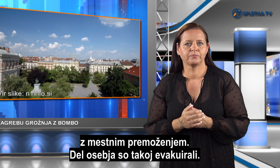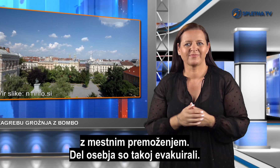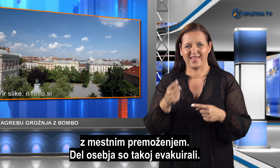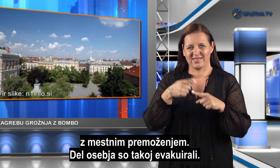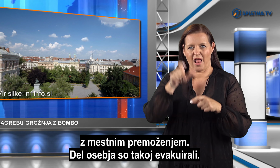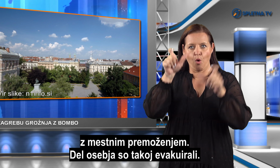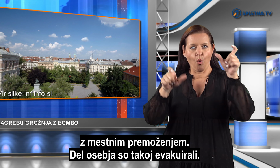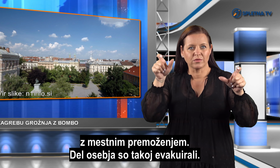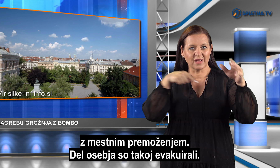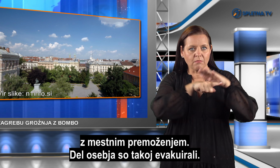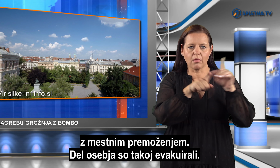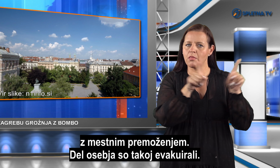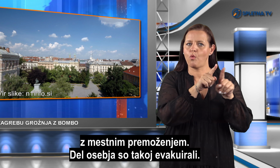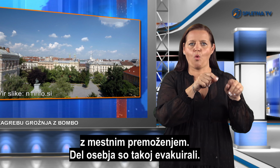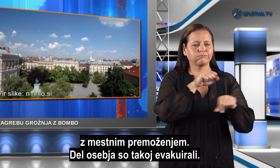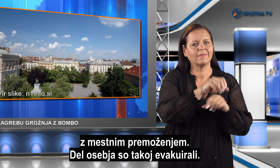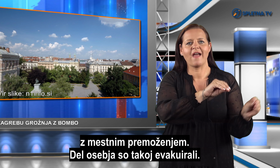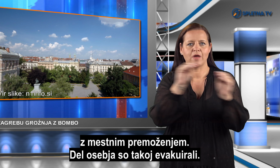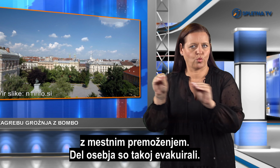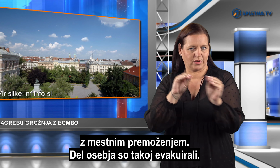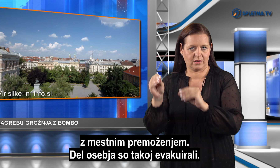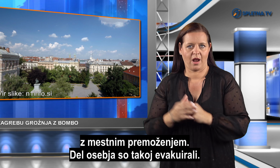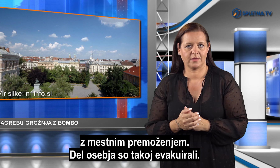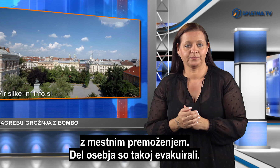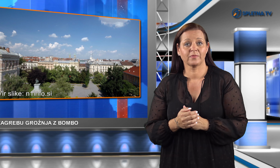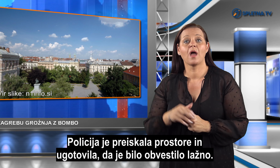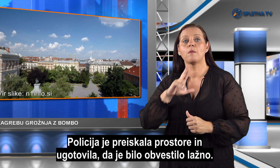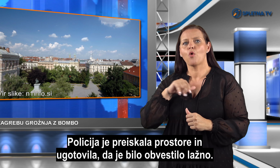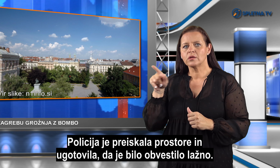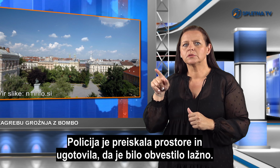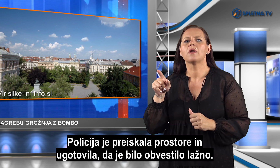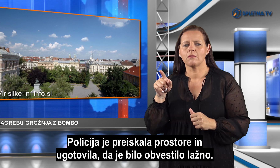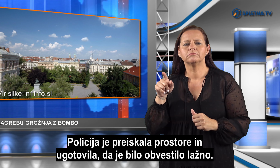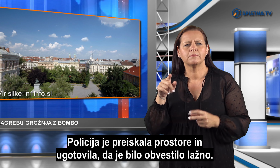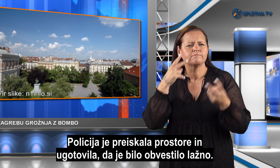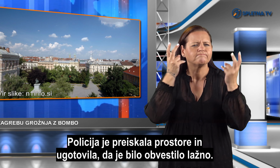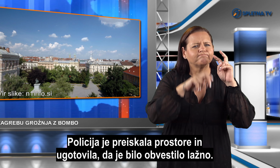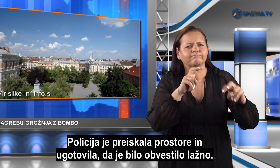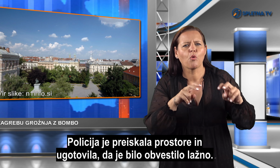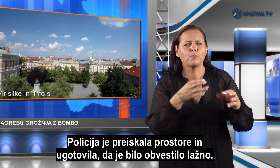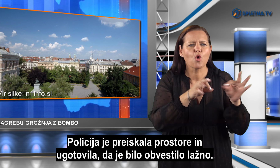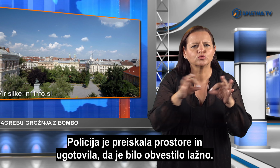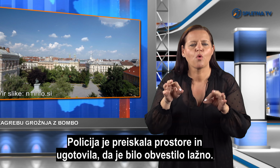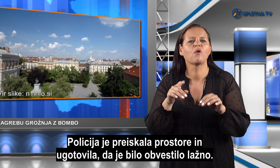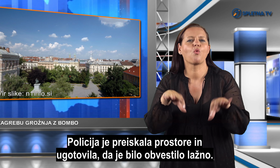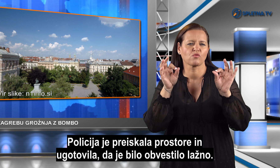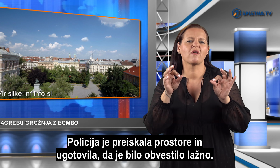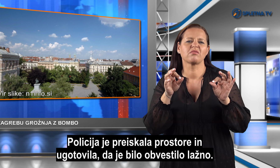Del osebja so takoj evakuirali. Policija je preiskala prostore in ugotovila, da je